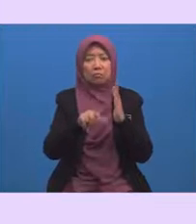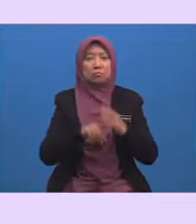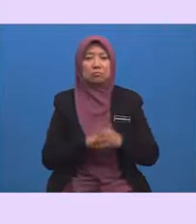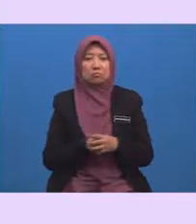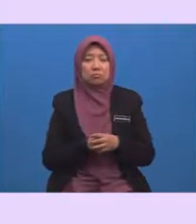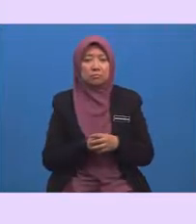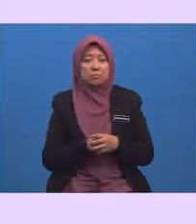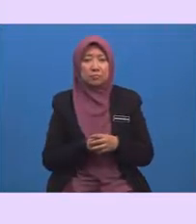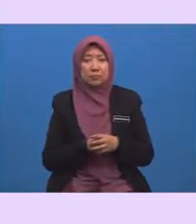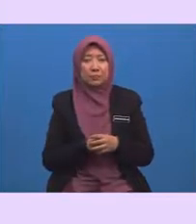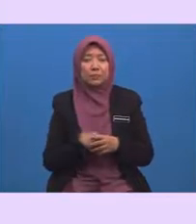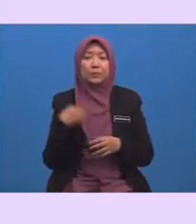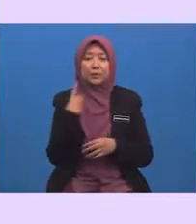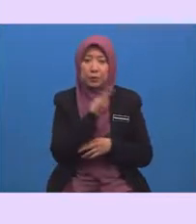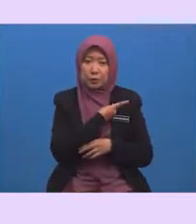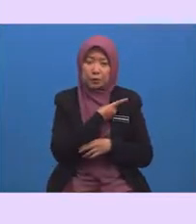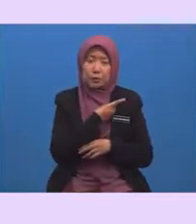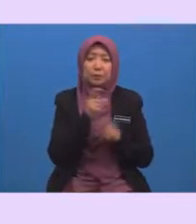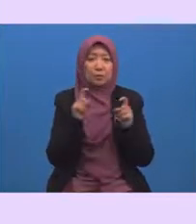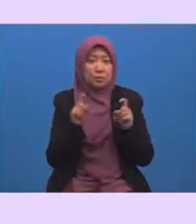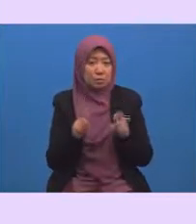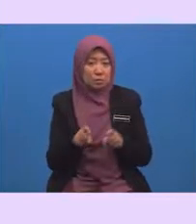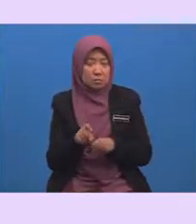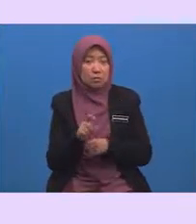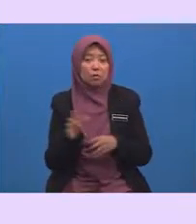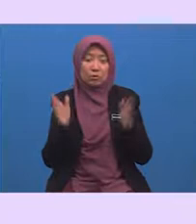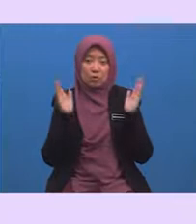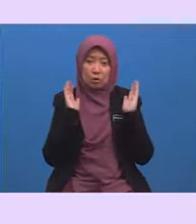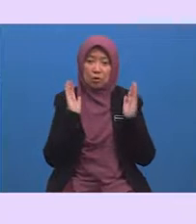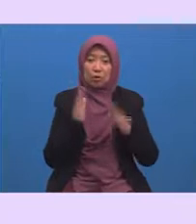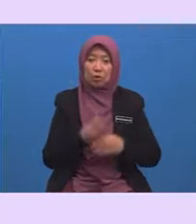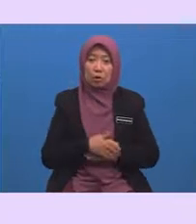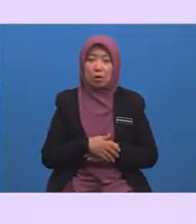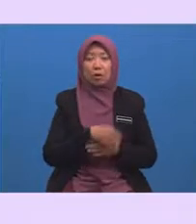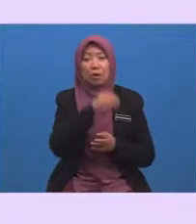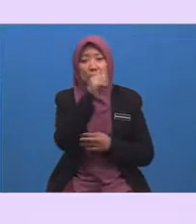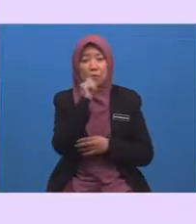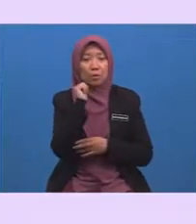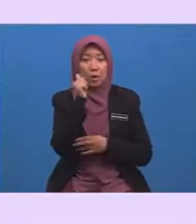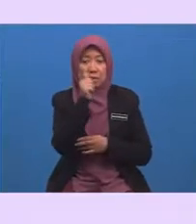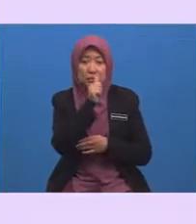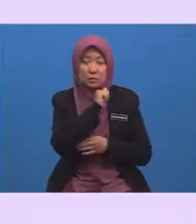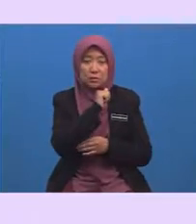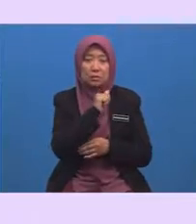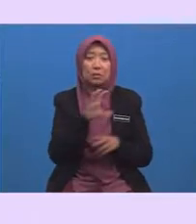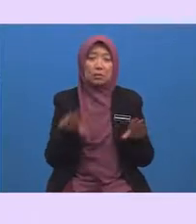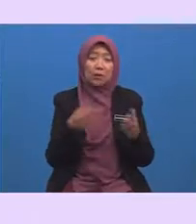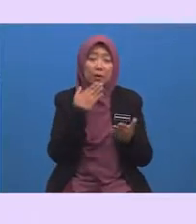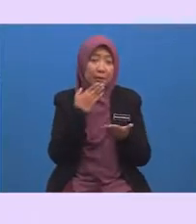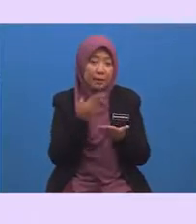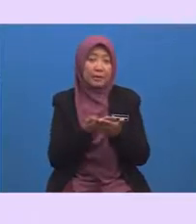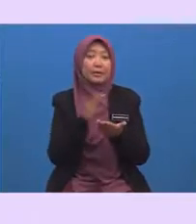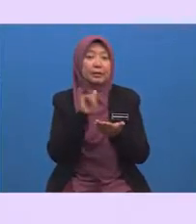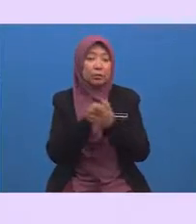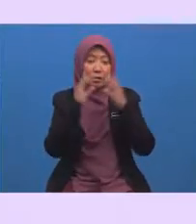Allah. Kita hendaklah bersolat, berpuasa, melakukan kebaikan. Itulah